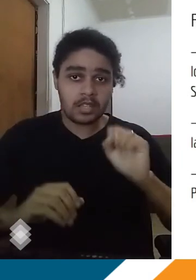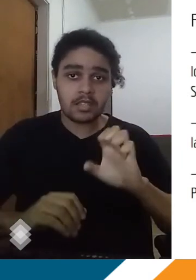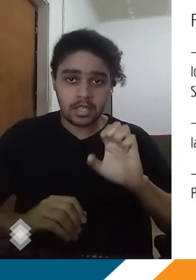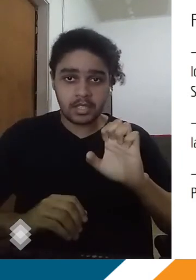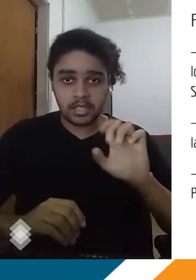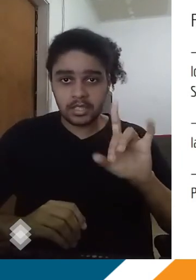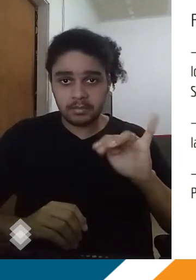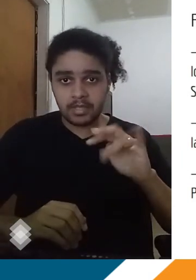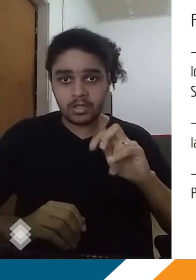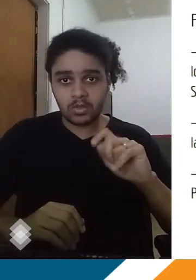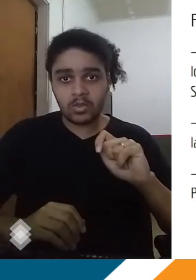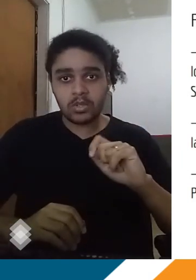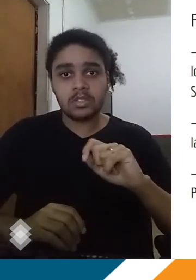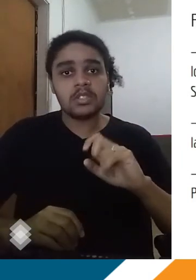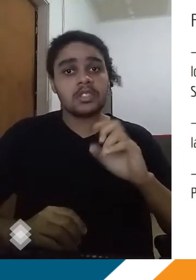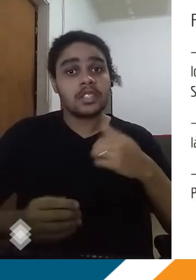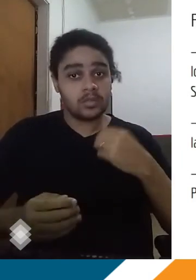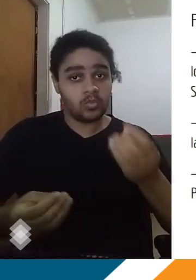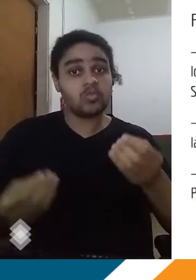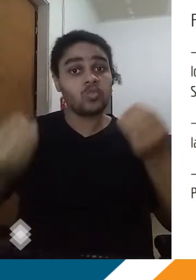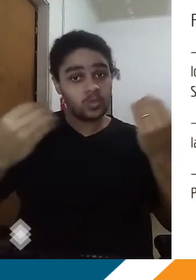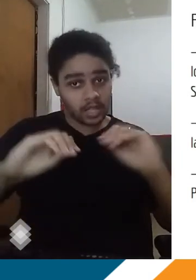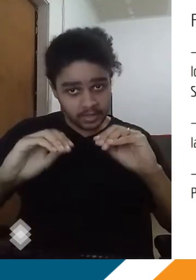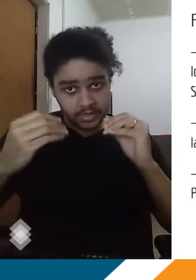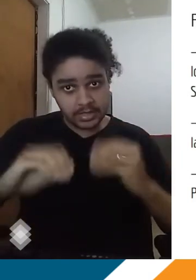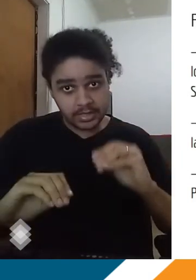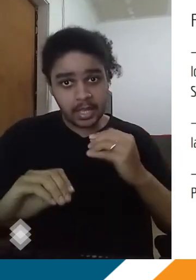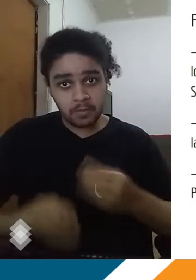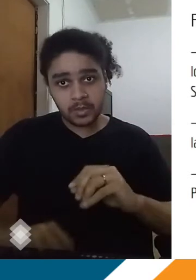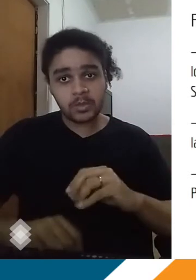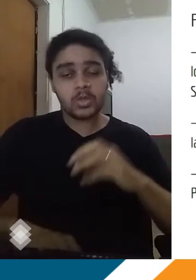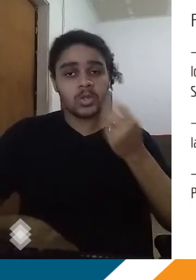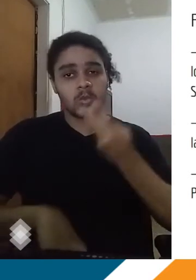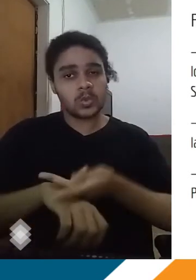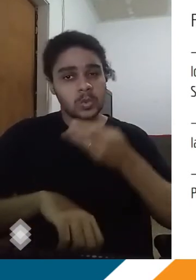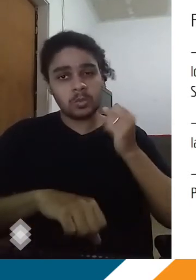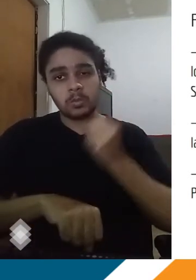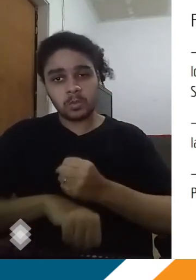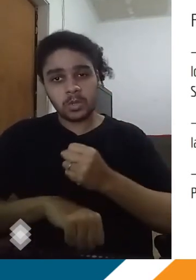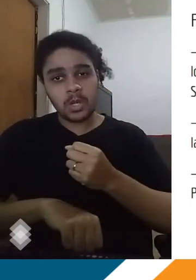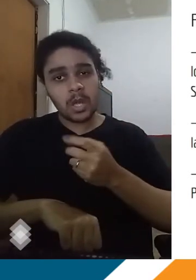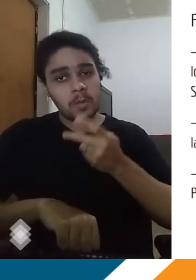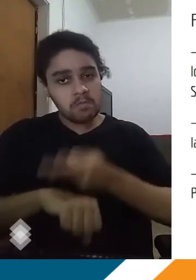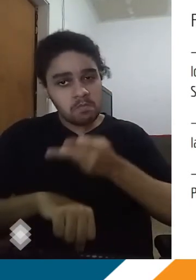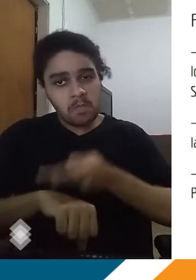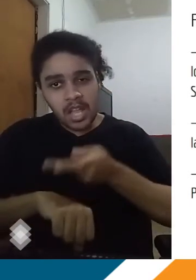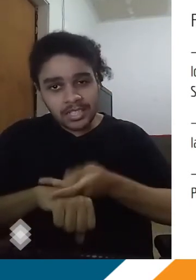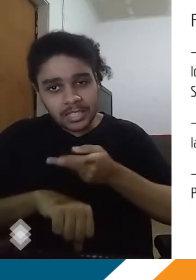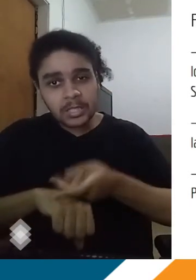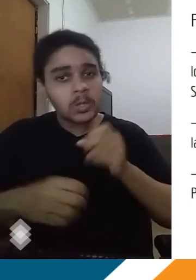de sedimentos. Então, são áreas que recebem os sedimentos erodidos, né, dos